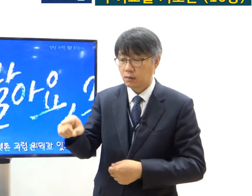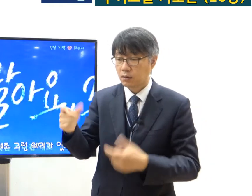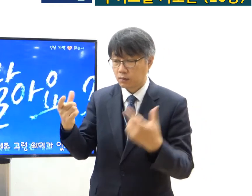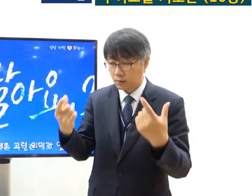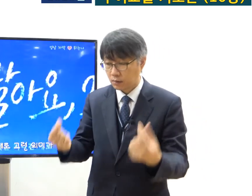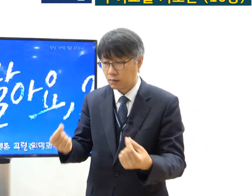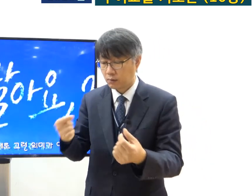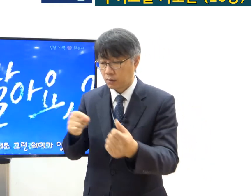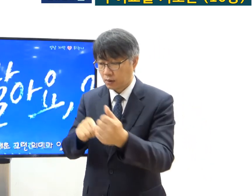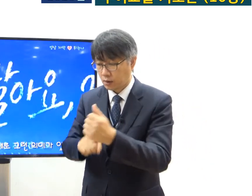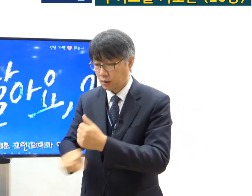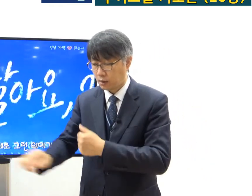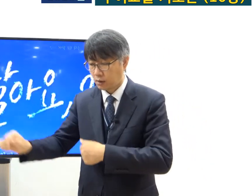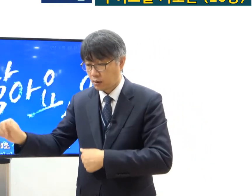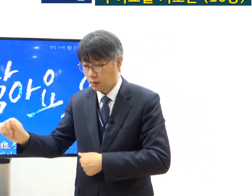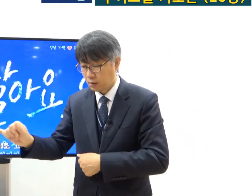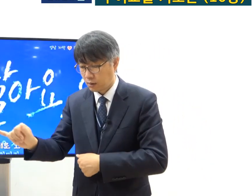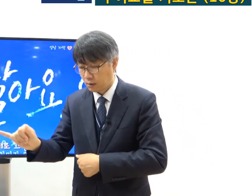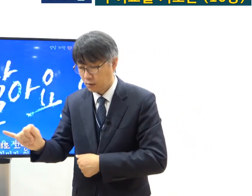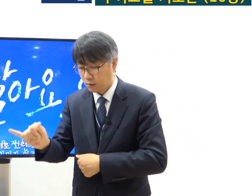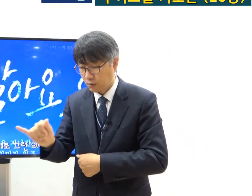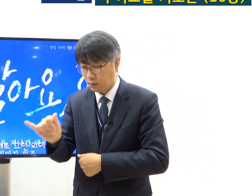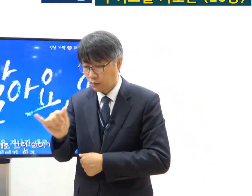그런 의미가 있죠.